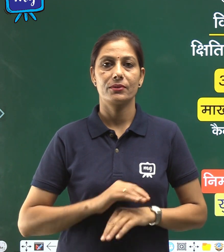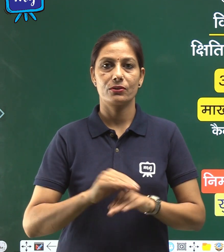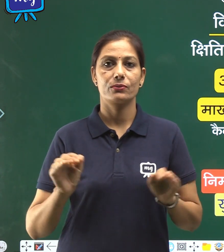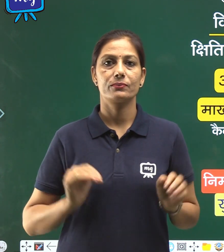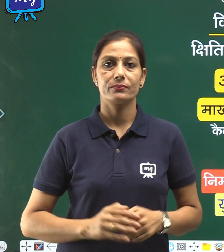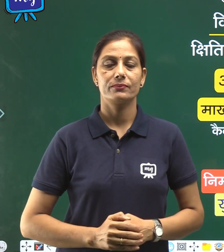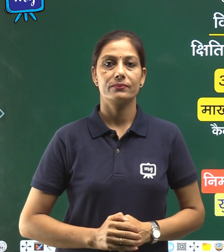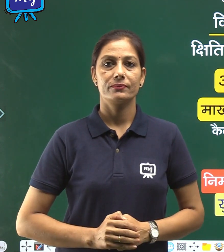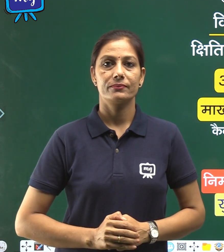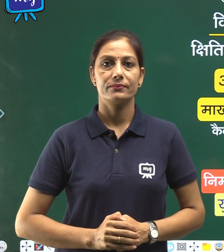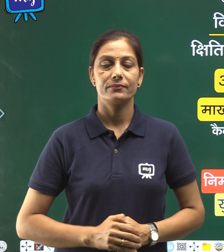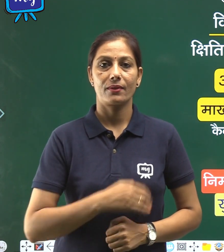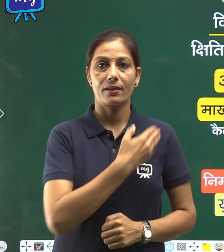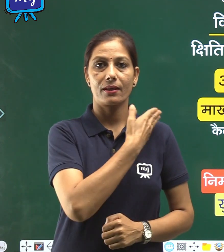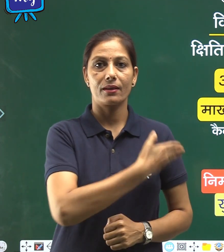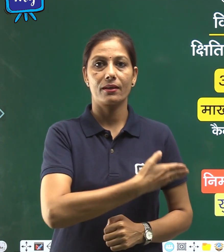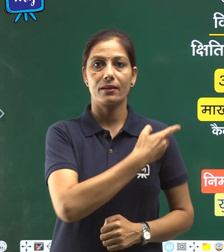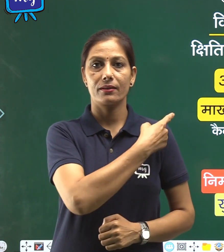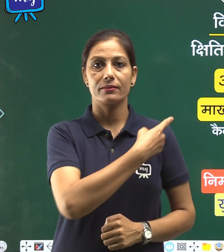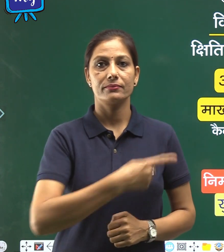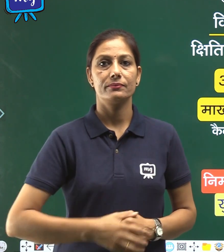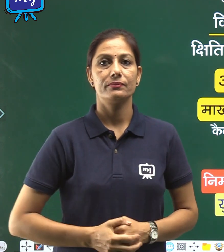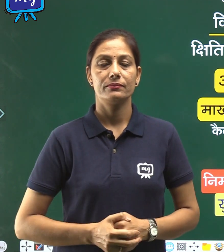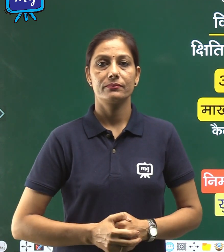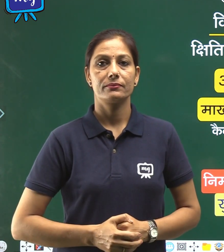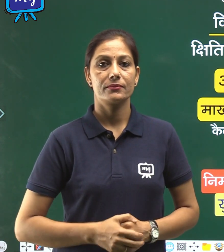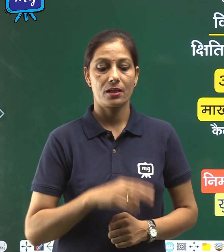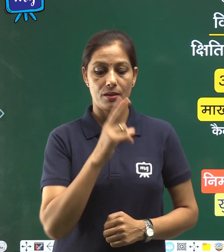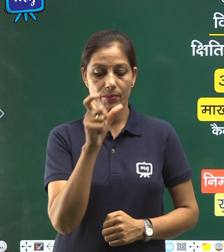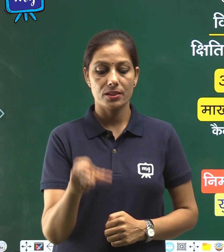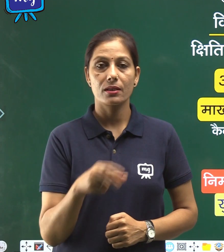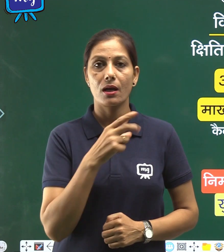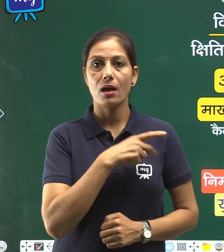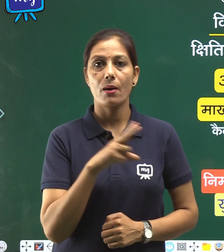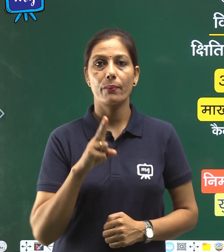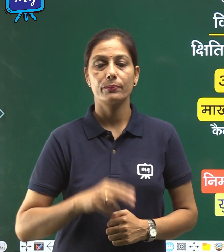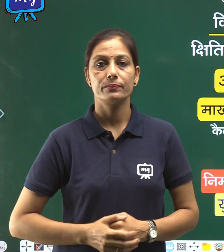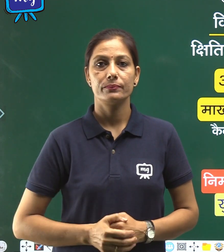बच्चों, ये है माखनलाल चतुर्वेदी।